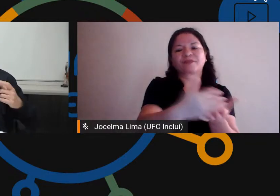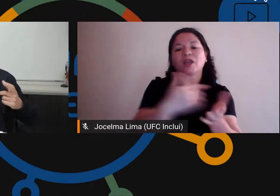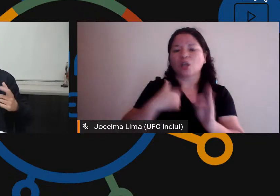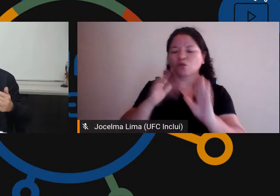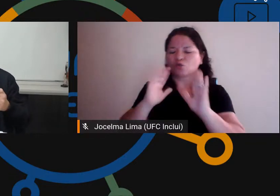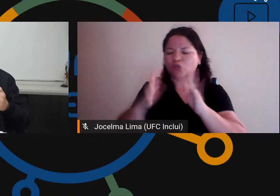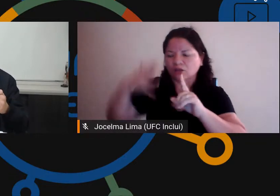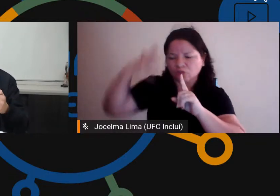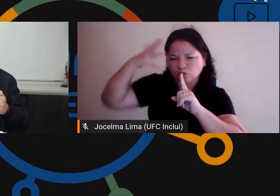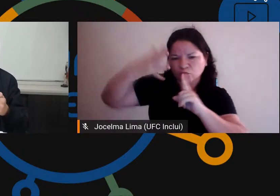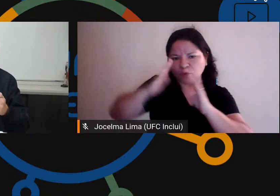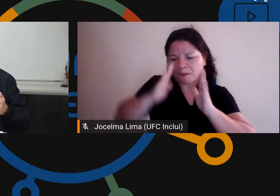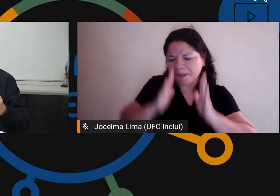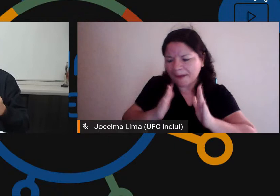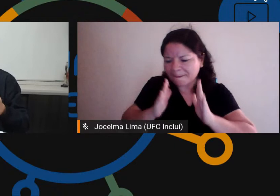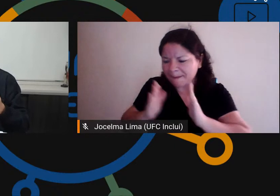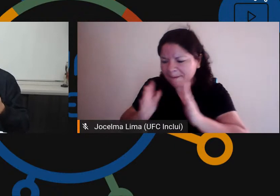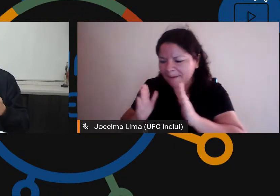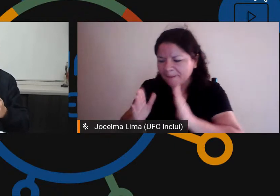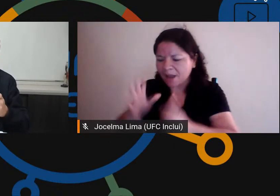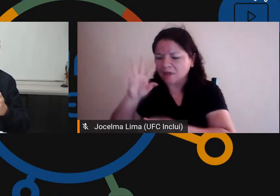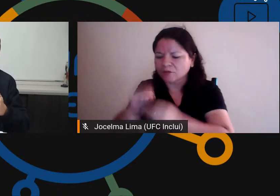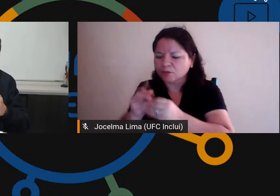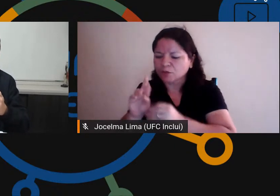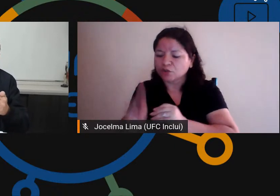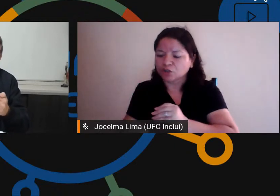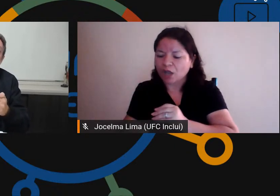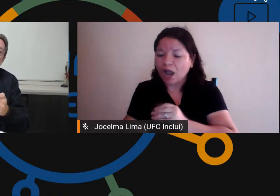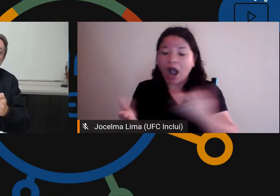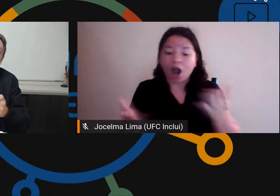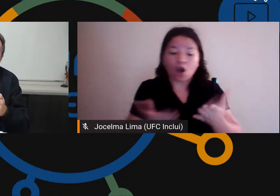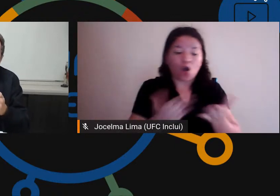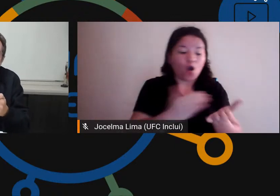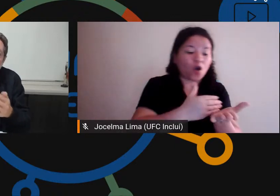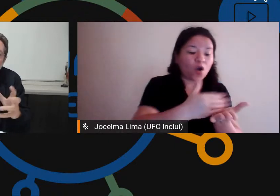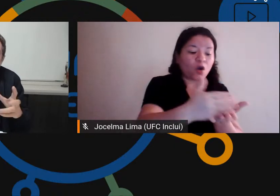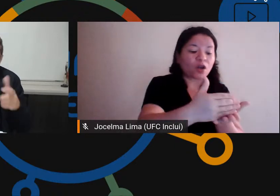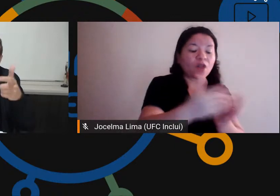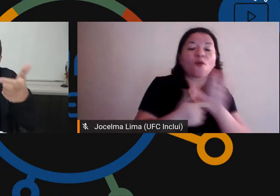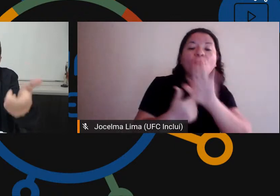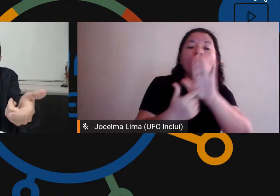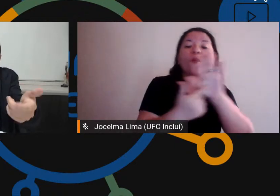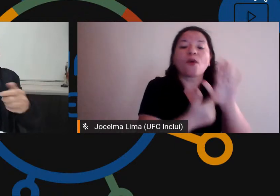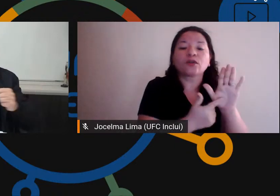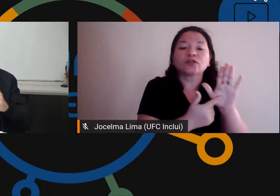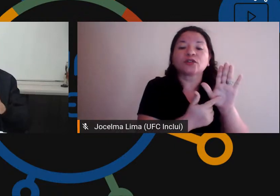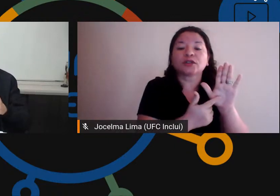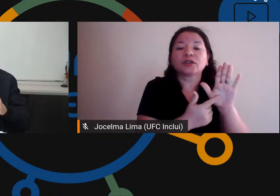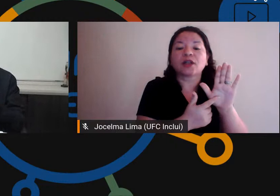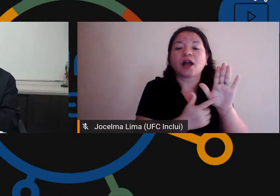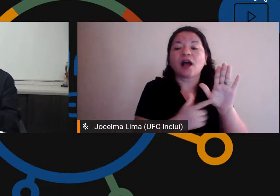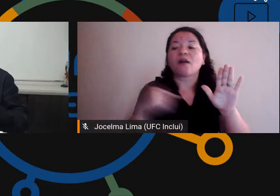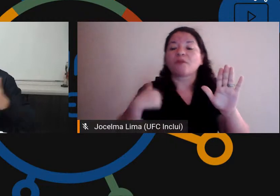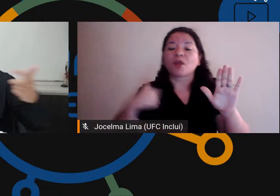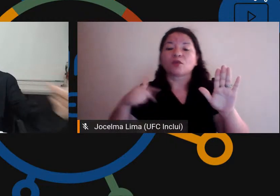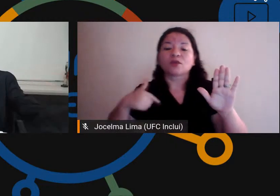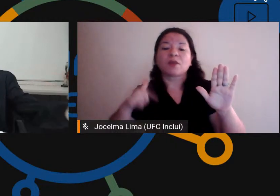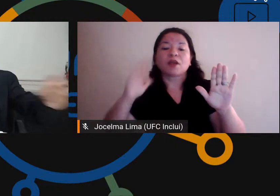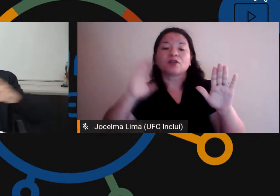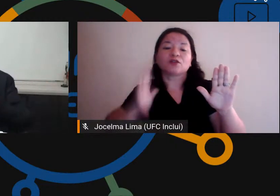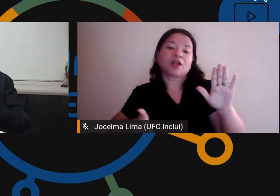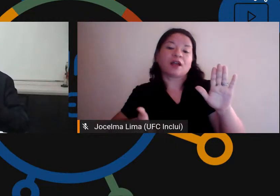discurso, eu vou fazer uma introdução pensando no meu leitor para apresentá-lo ao trabalho que eu vou mostrar para ele. É como